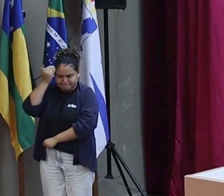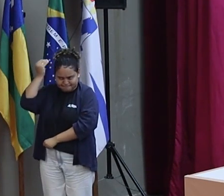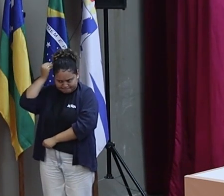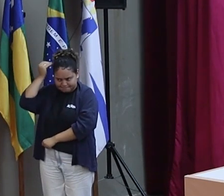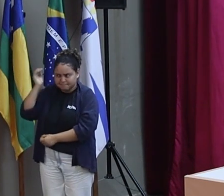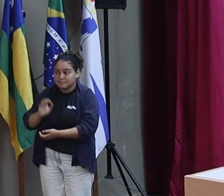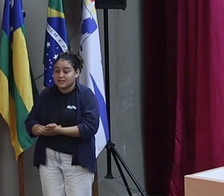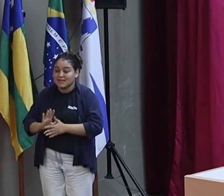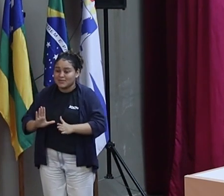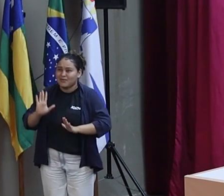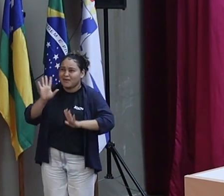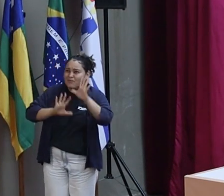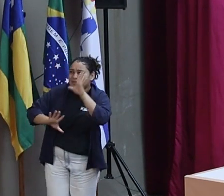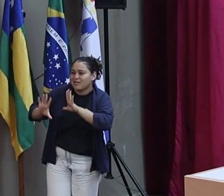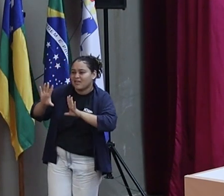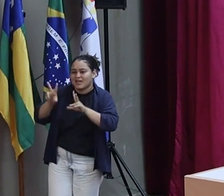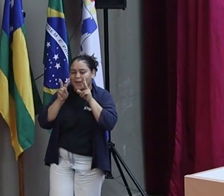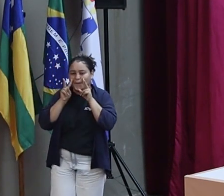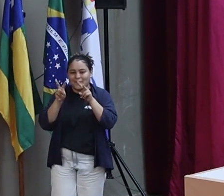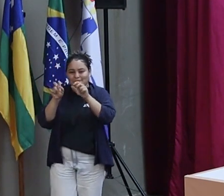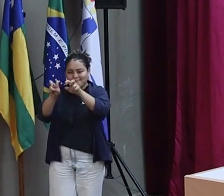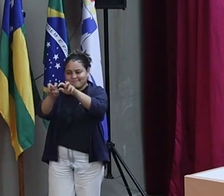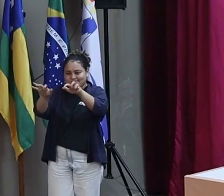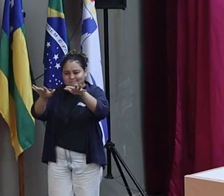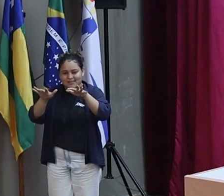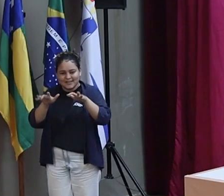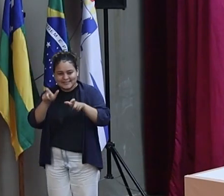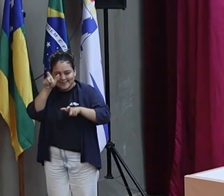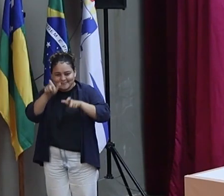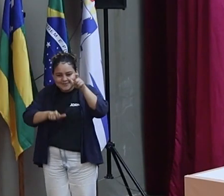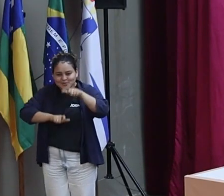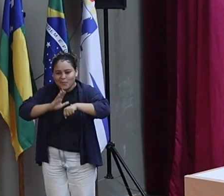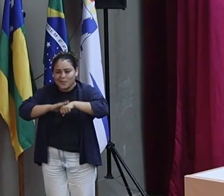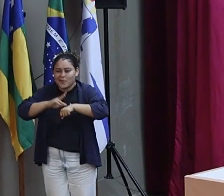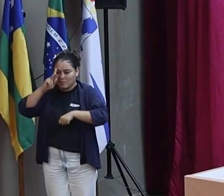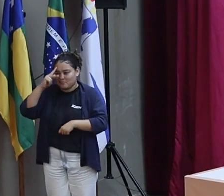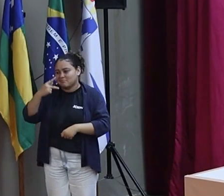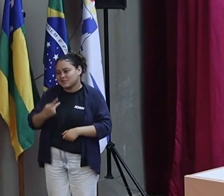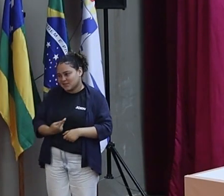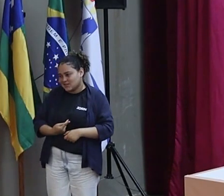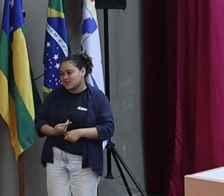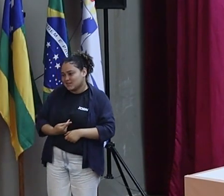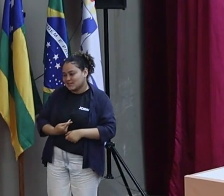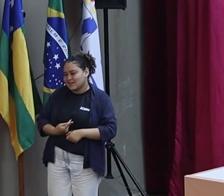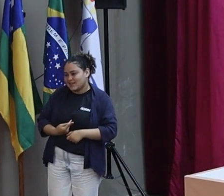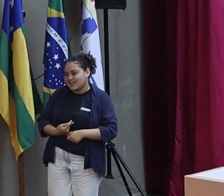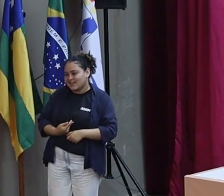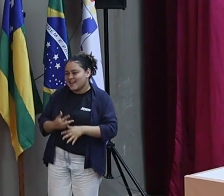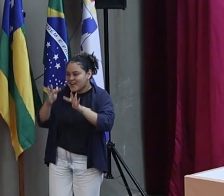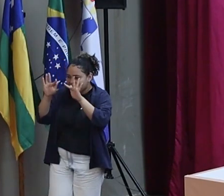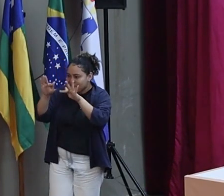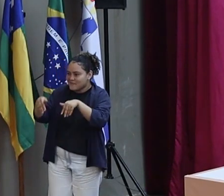que nós estejamos vendo, talvez ao olhar para esse auditório, paisagens humanas, né, seja também fruto dessas dinâmicas,